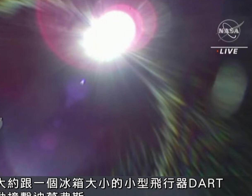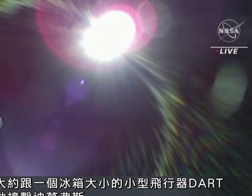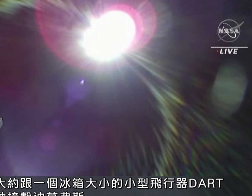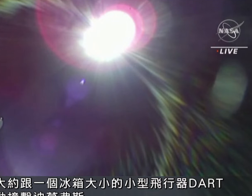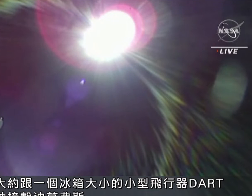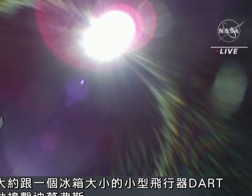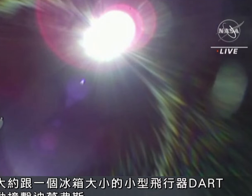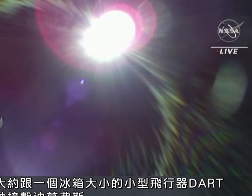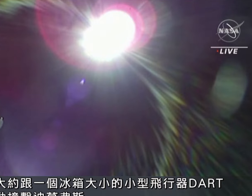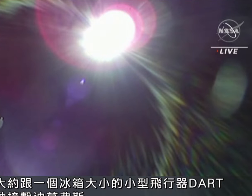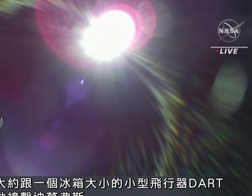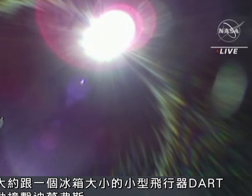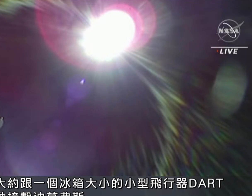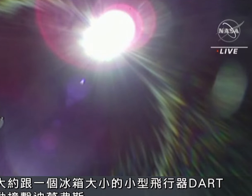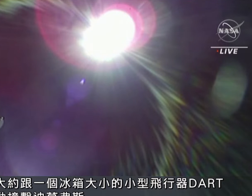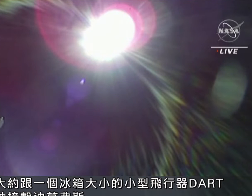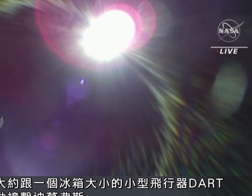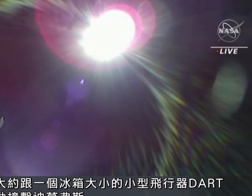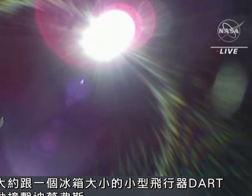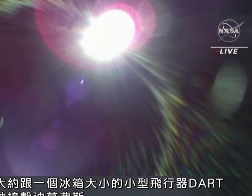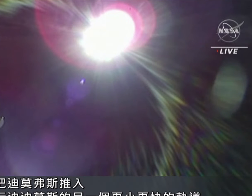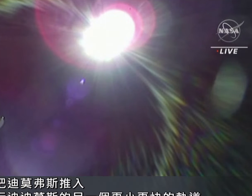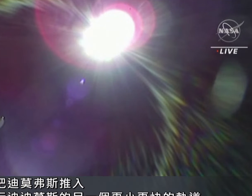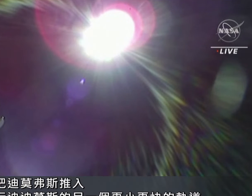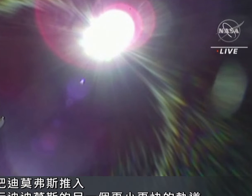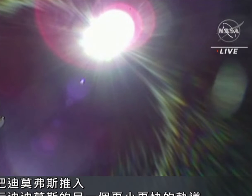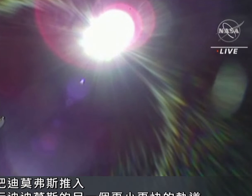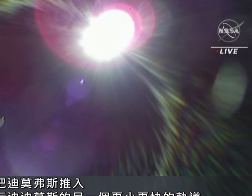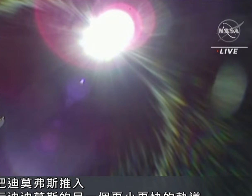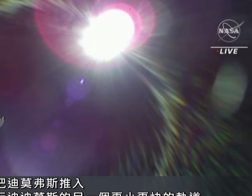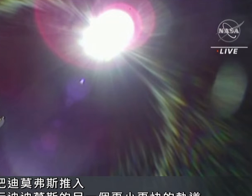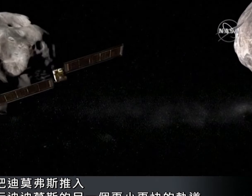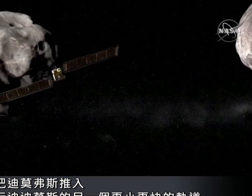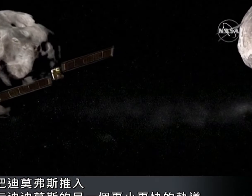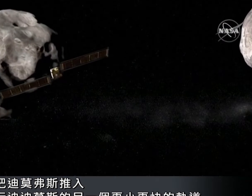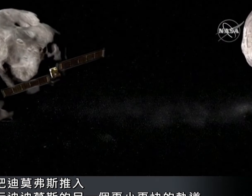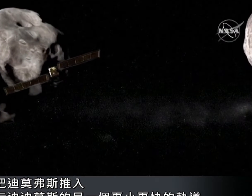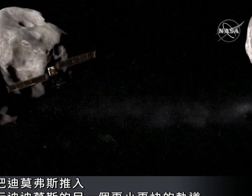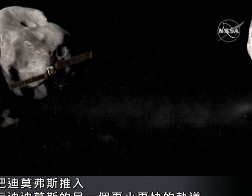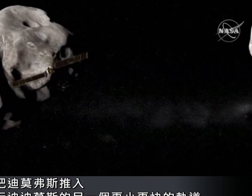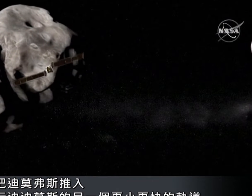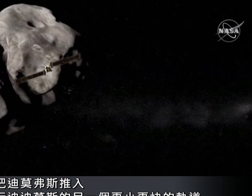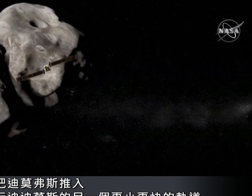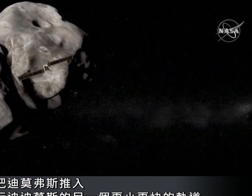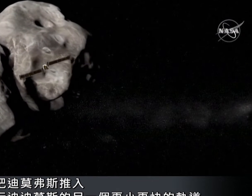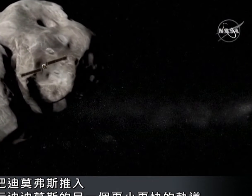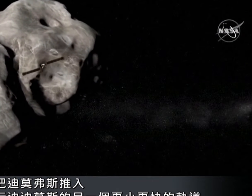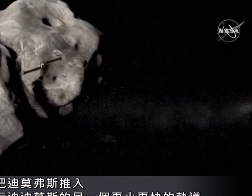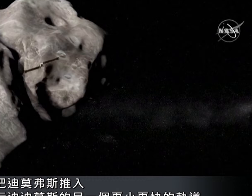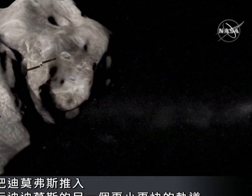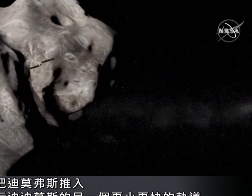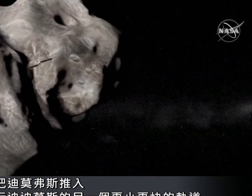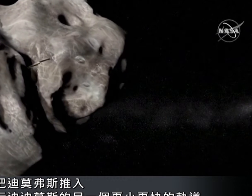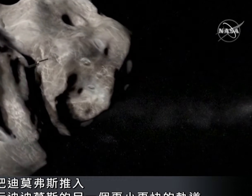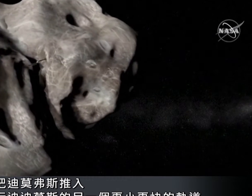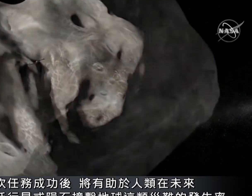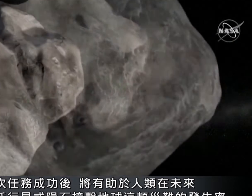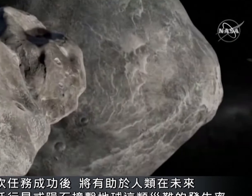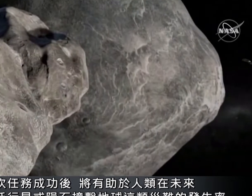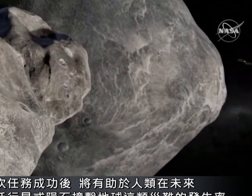DART 主动撞击迪莫佛斯，并把迪莫佛斯推入绕行迪迪莫斯的另一个更小、更快的轨道。这次任务成功